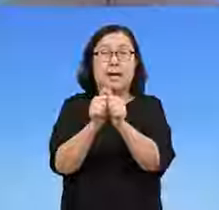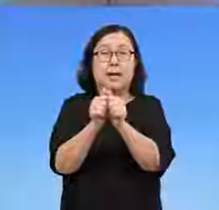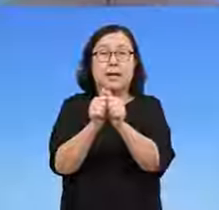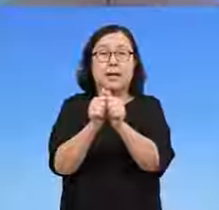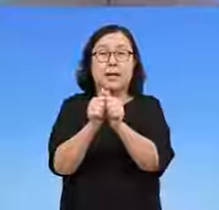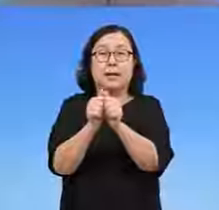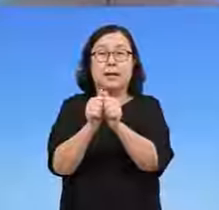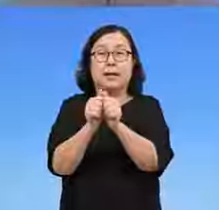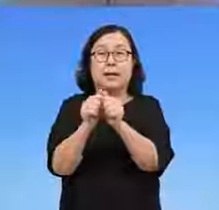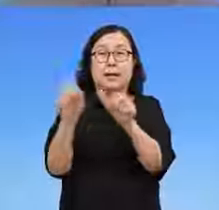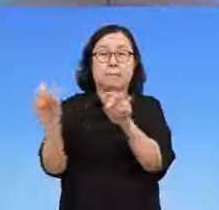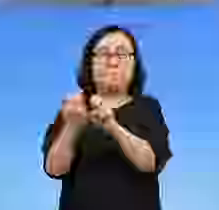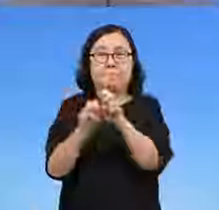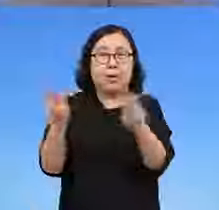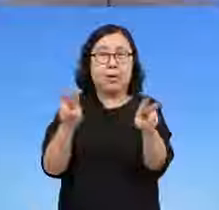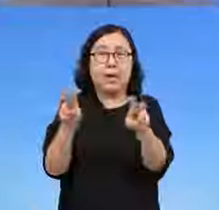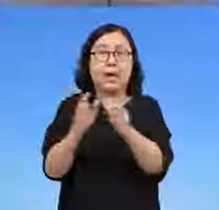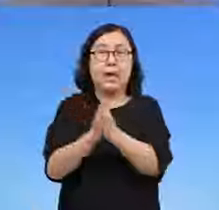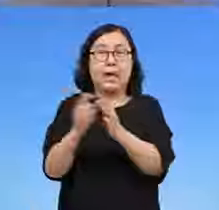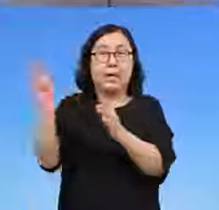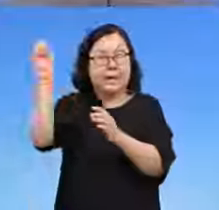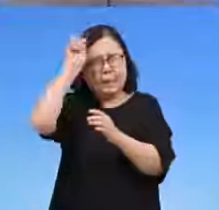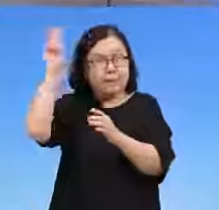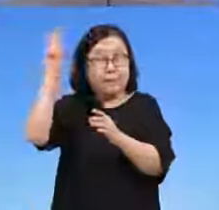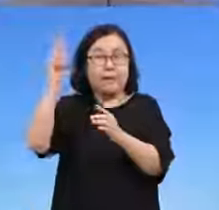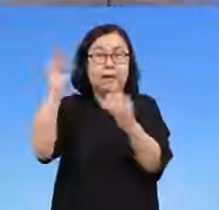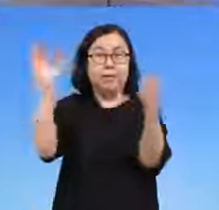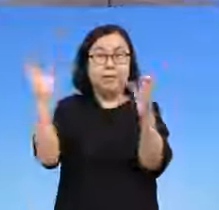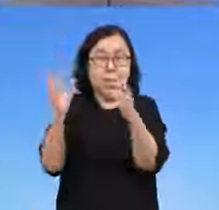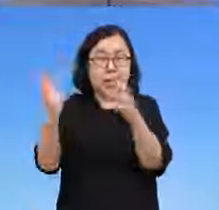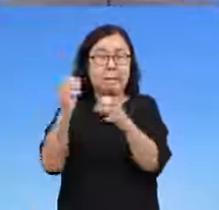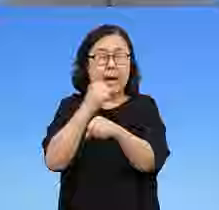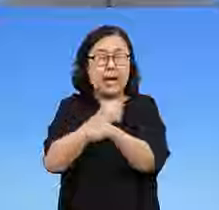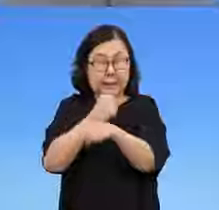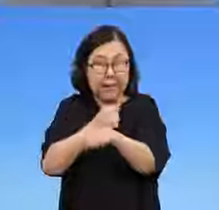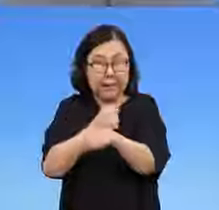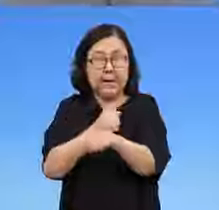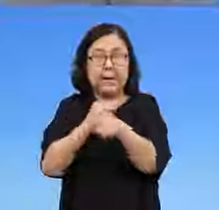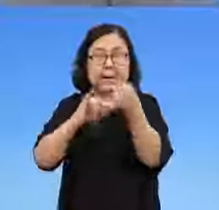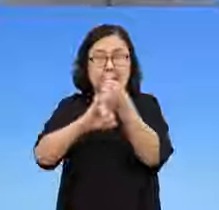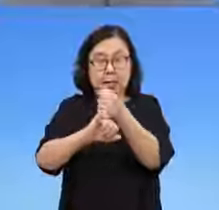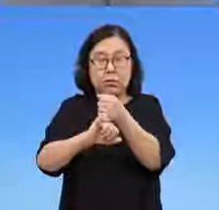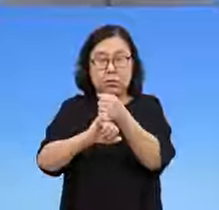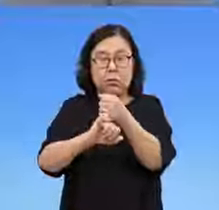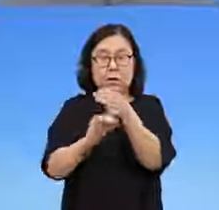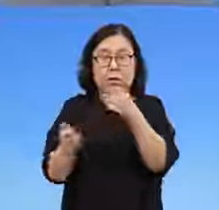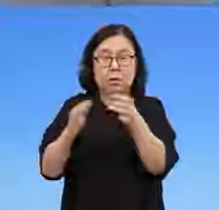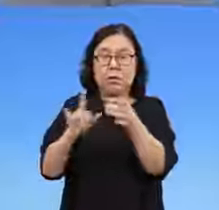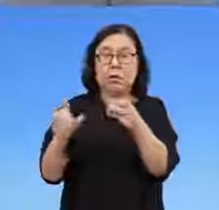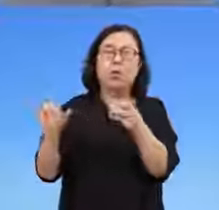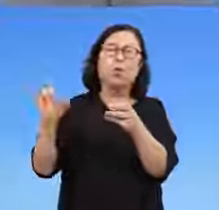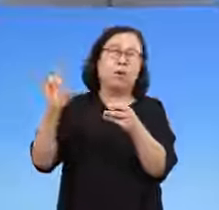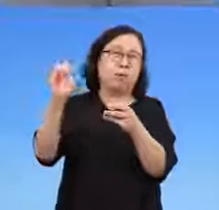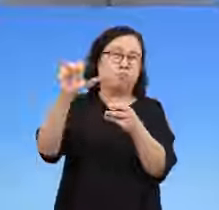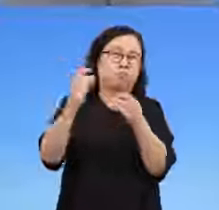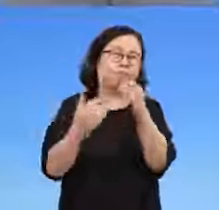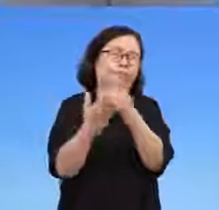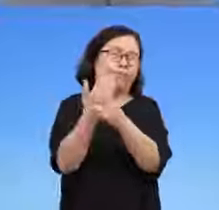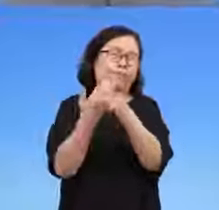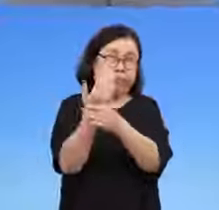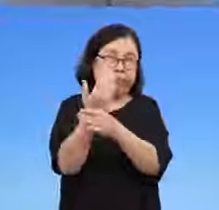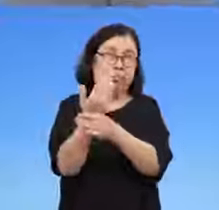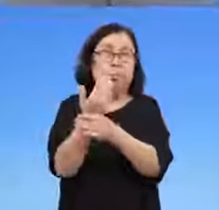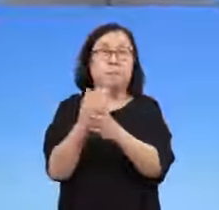순원들끼리 한번 번개 모임 가지자기 치킨집에서 갖기로 이제 약속을 하고 의논을 한 겁니다. 그랬는데 코로나가 터져버린